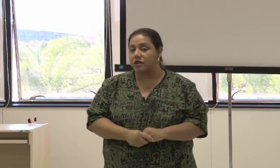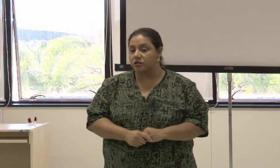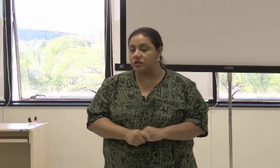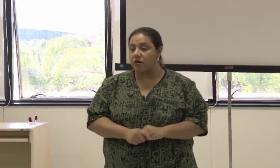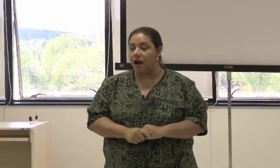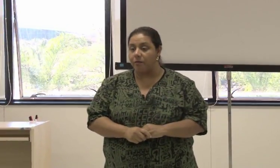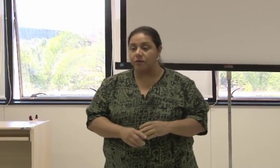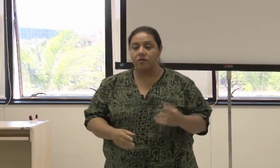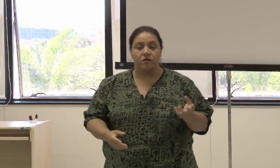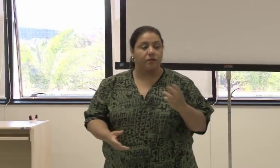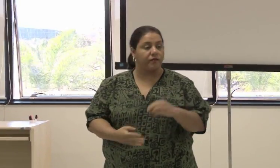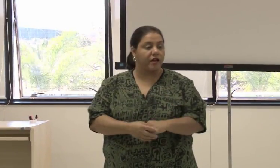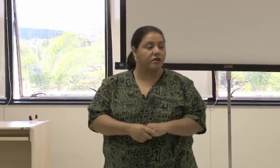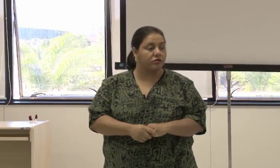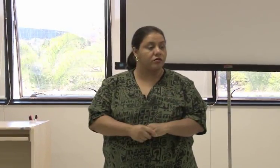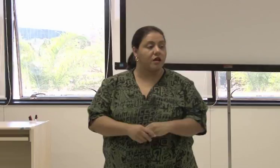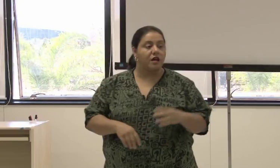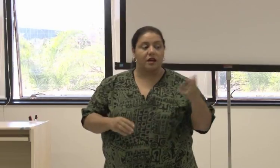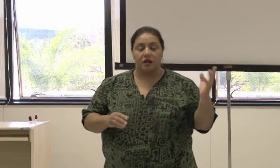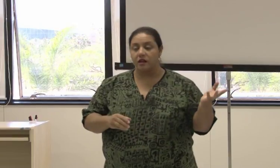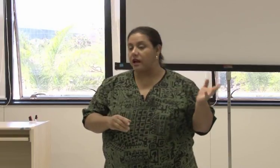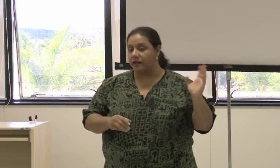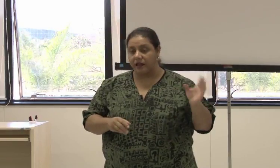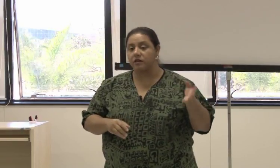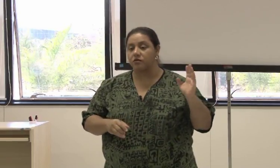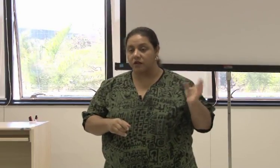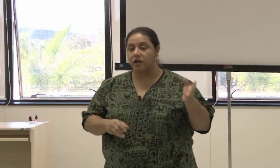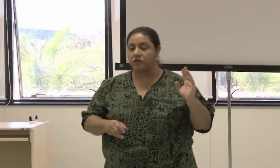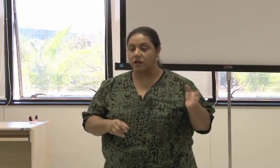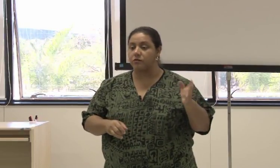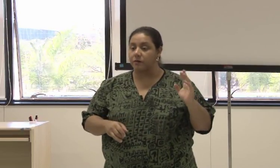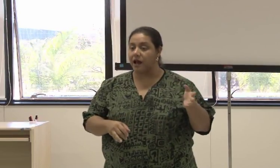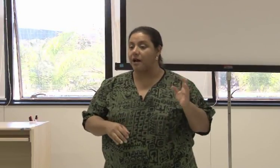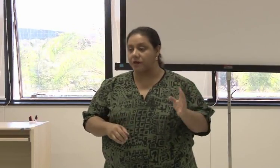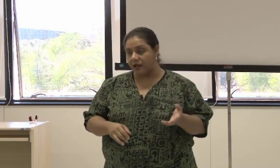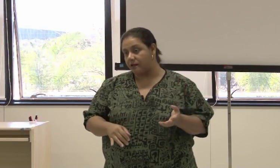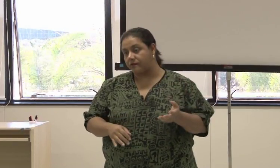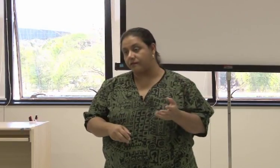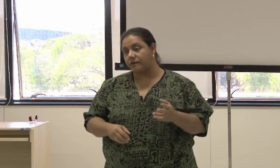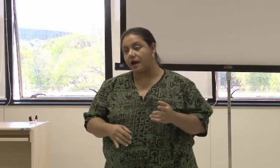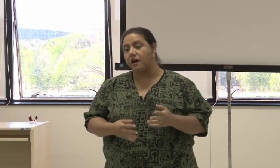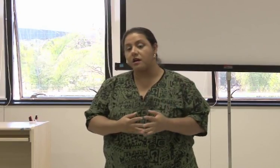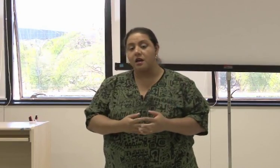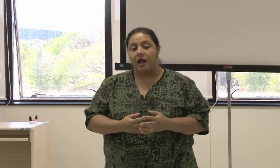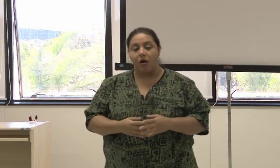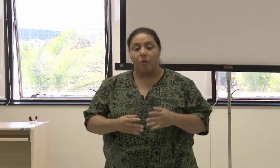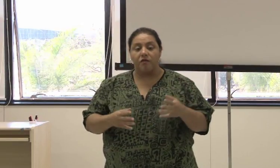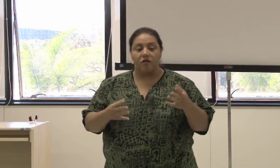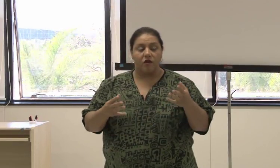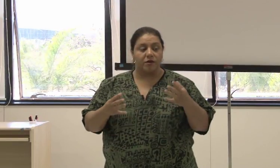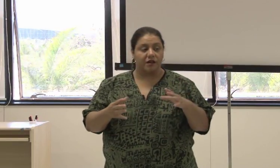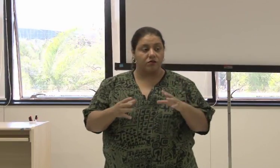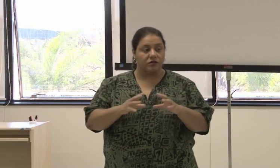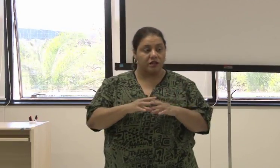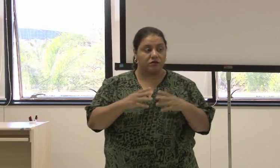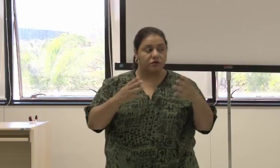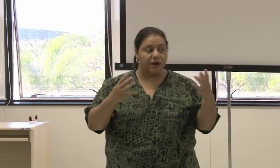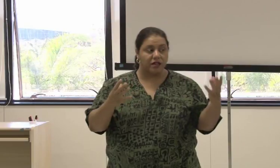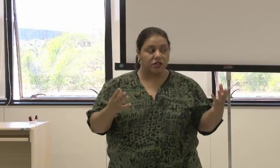raciocínio rápido, texto, e é texto, texto, texto para pegar rapidez, tá? É óbvio que eu vou começar com os textos mais